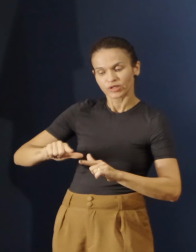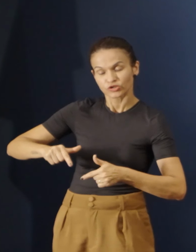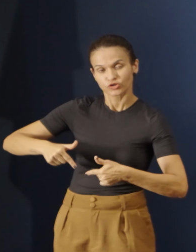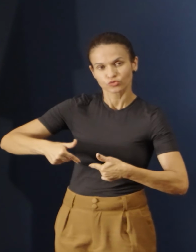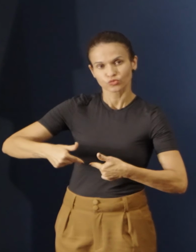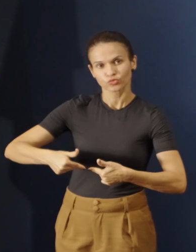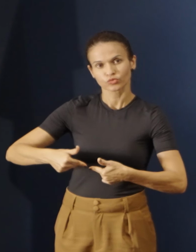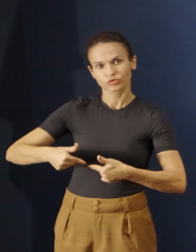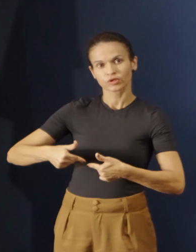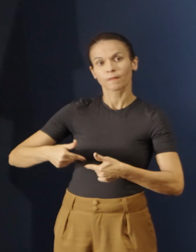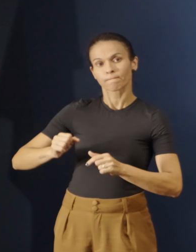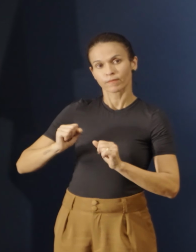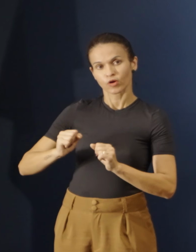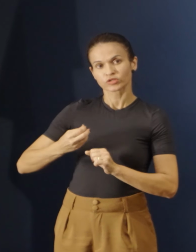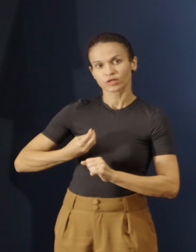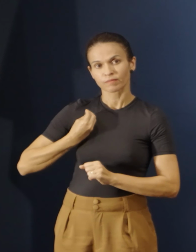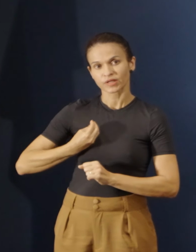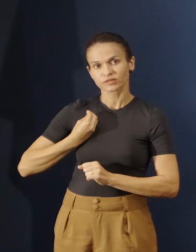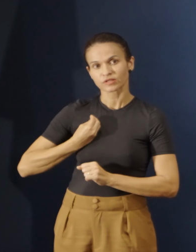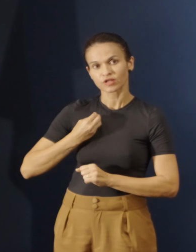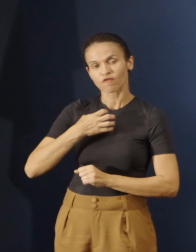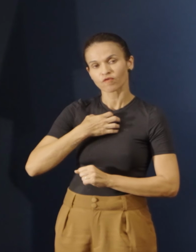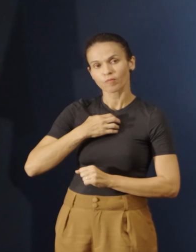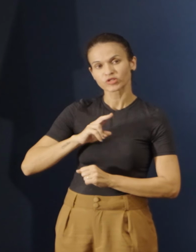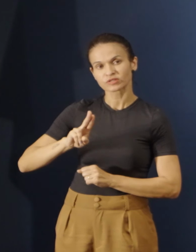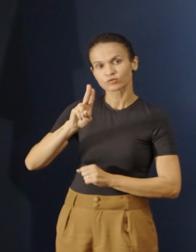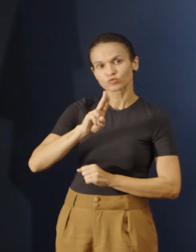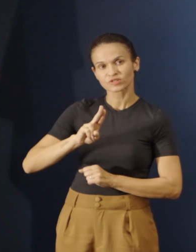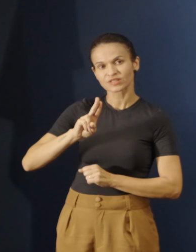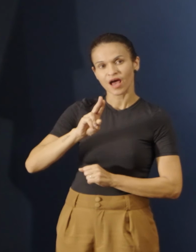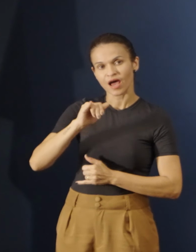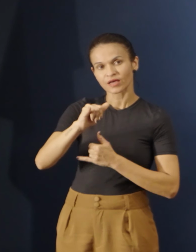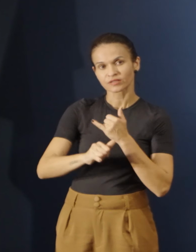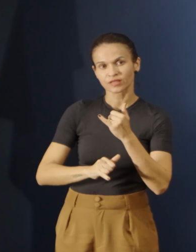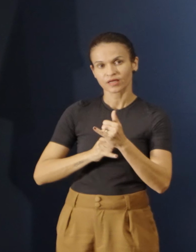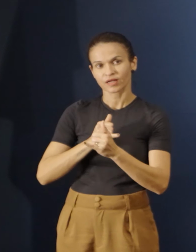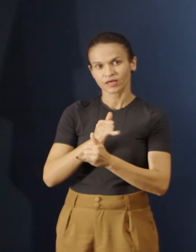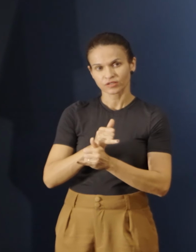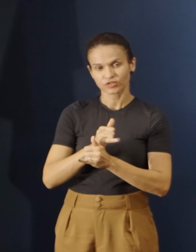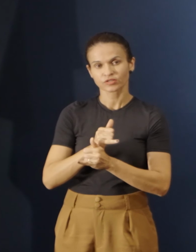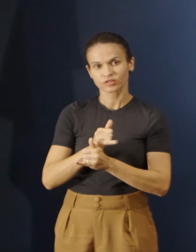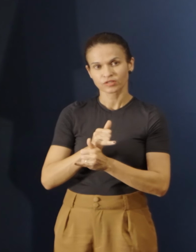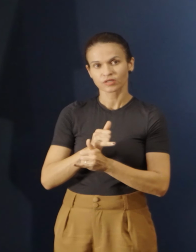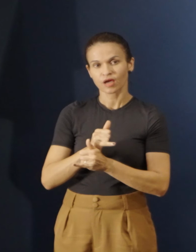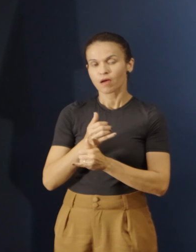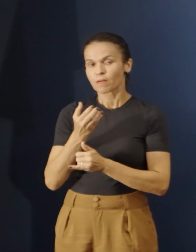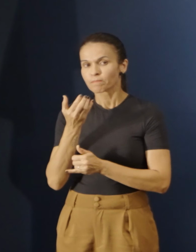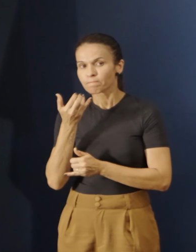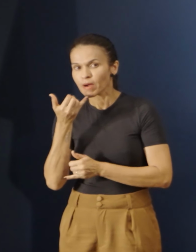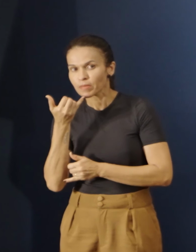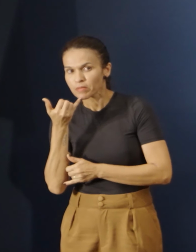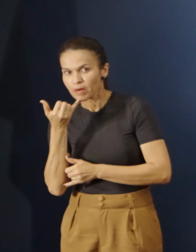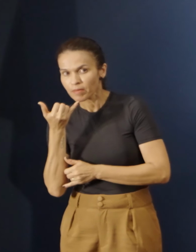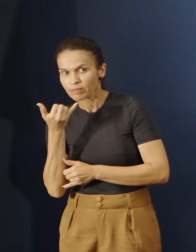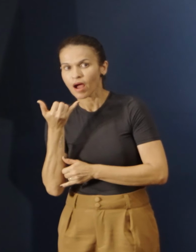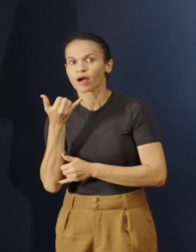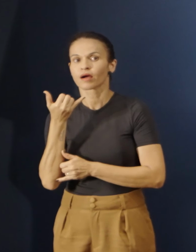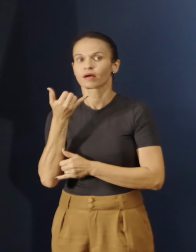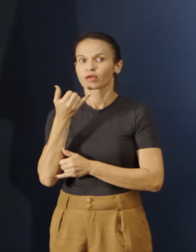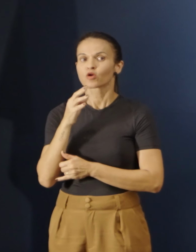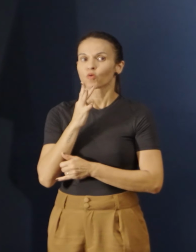estar presente também na forma, né, de se usar a internet, inclusive, né, áudios. Mas, é,